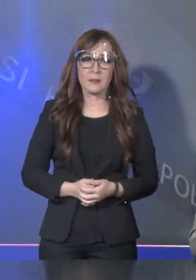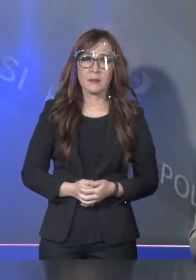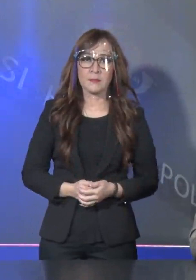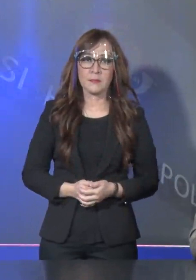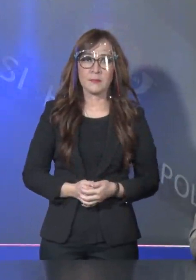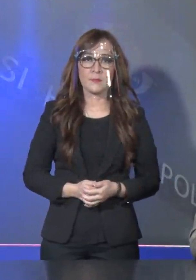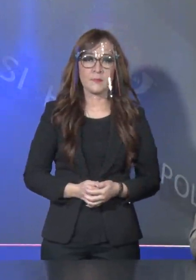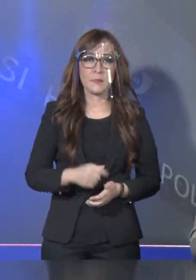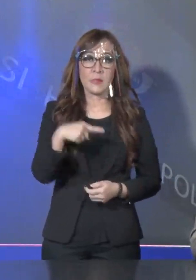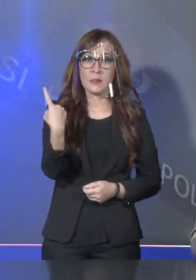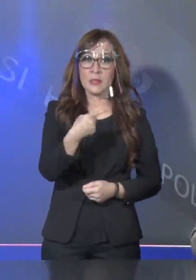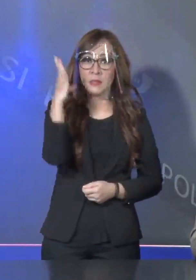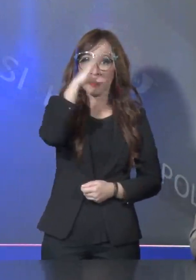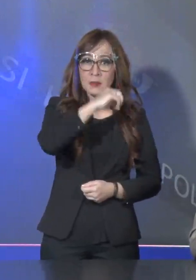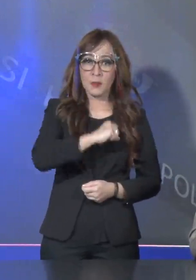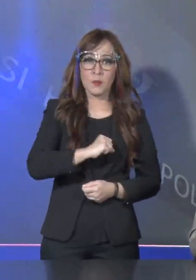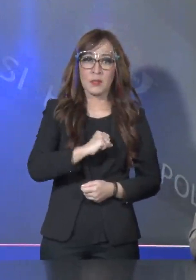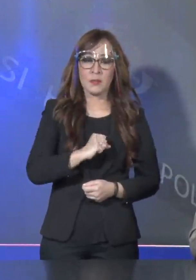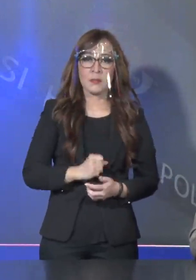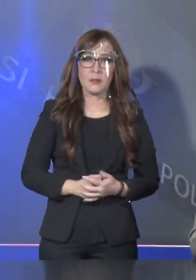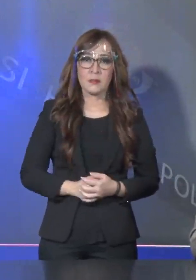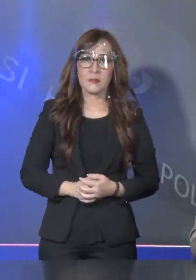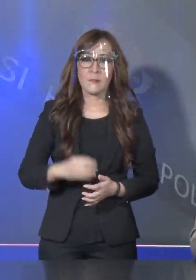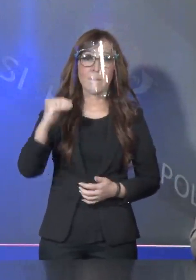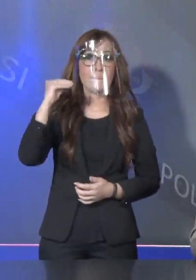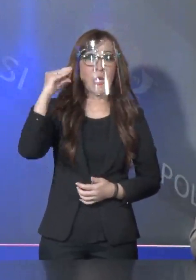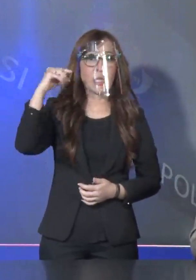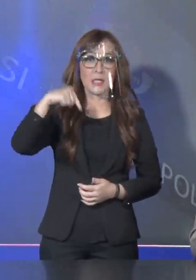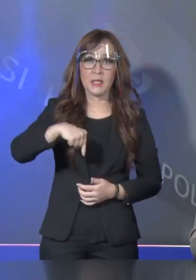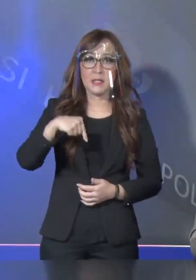seperti kita ketahui bersama, tadi pagi